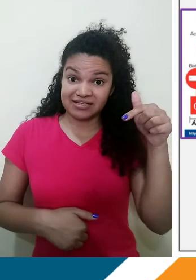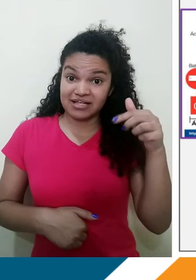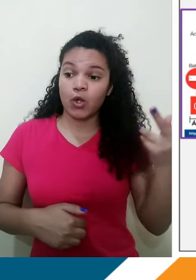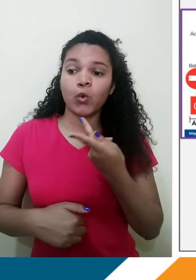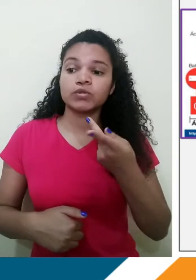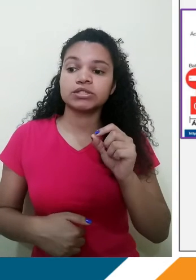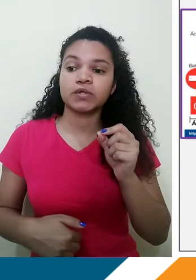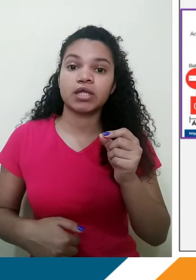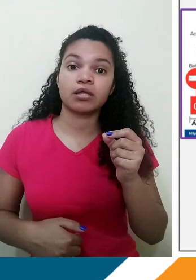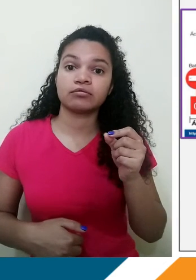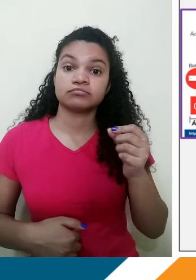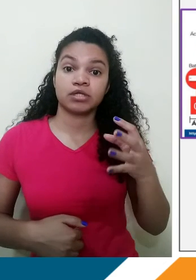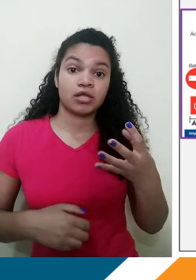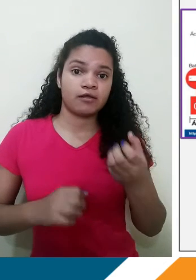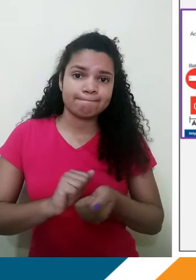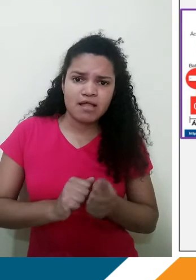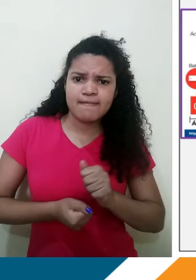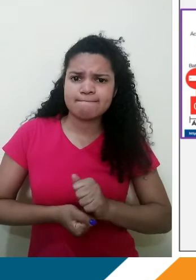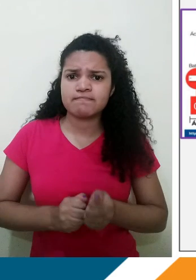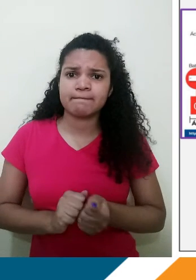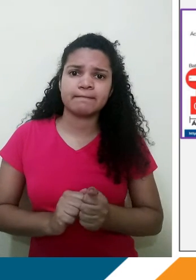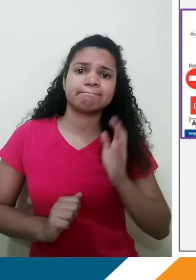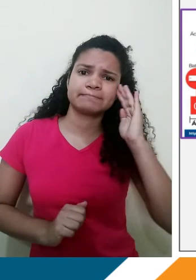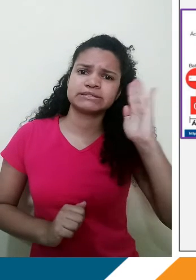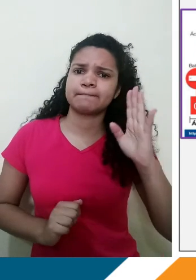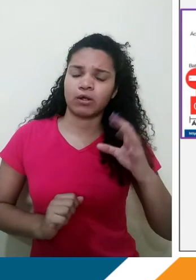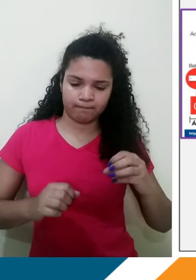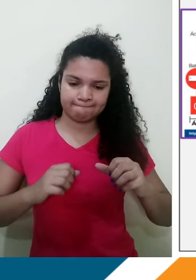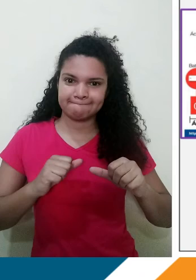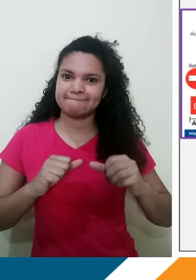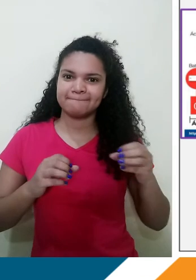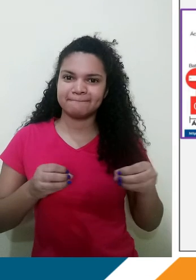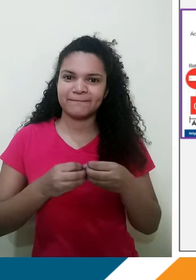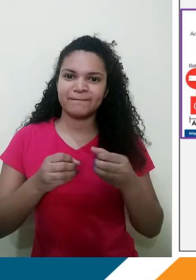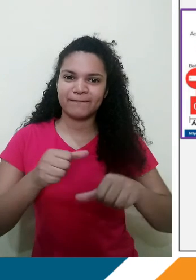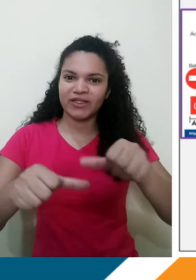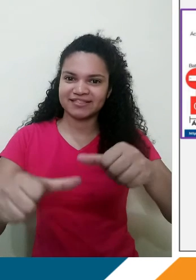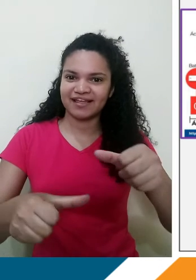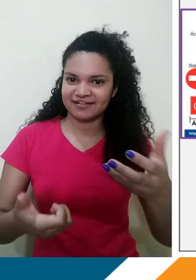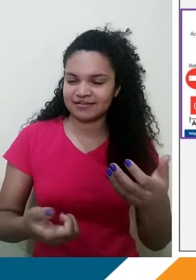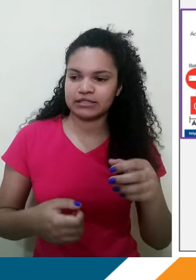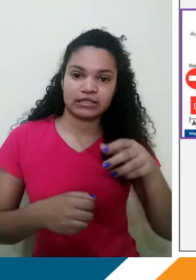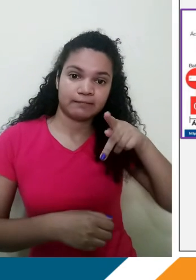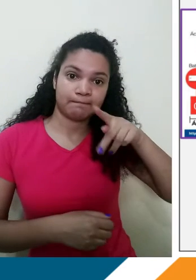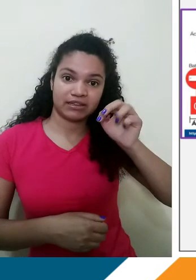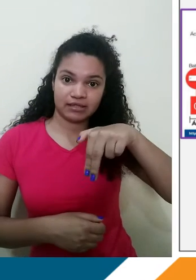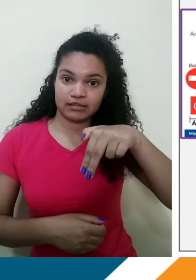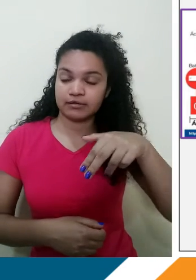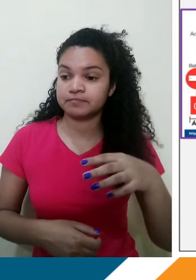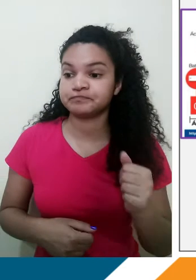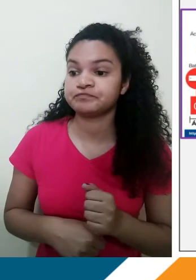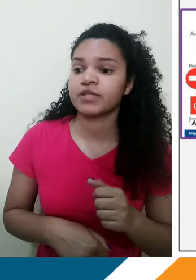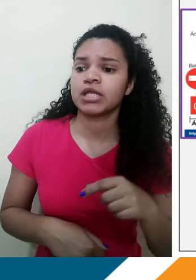proteínas por uma enzima chamada pepsina. pH ótimo para a ação da pepsina é o pH ácido. Após a passagem